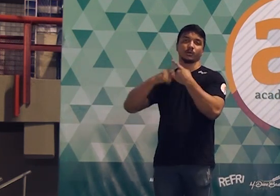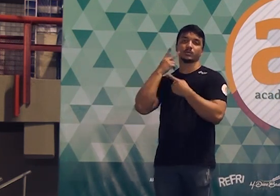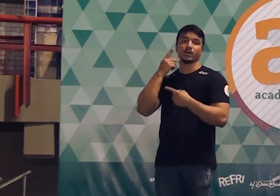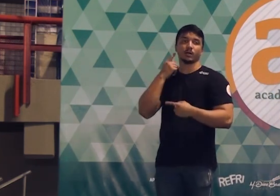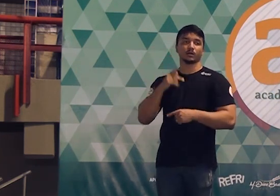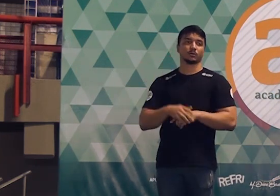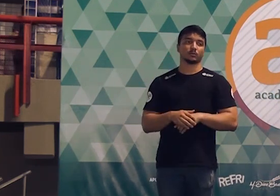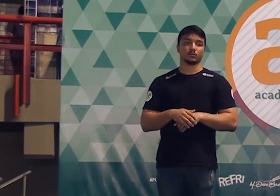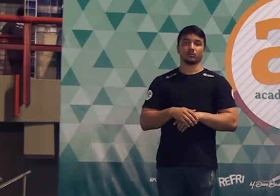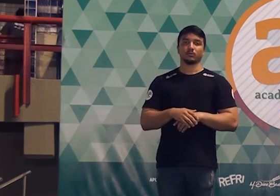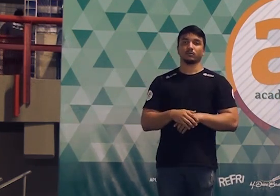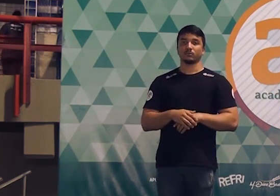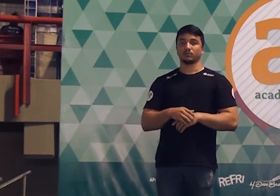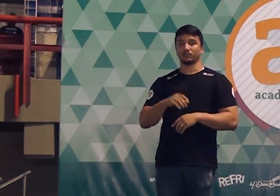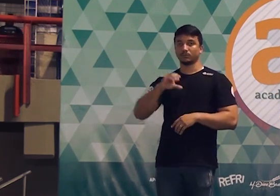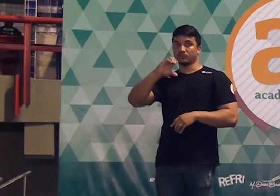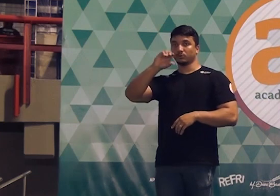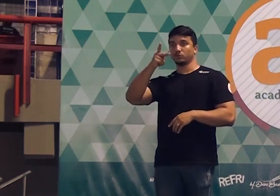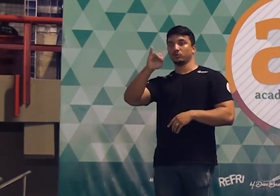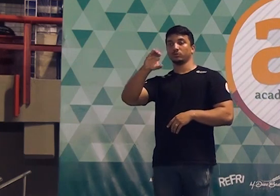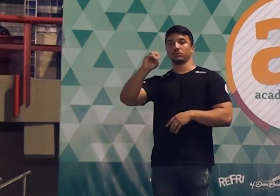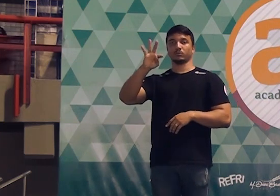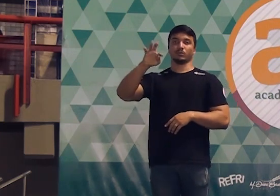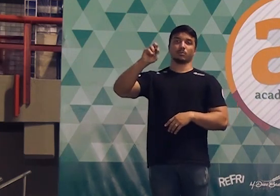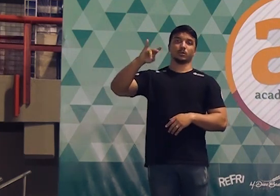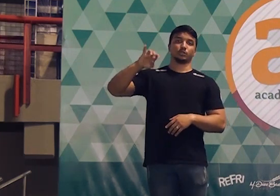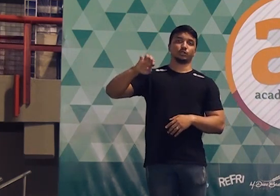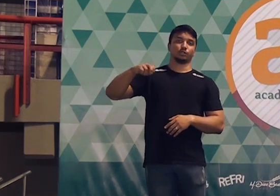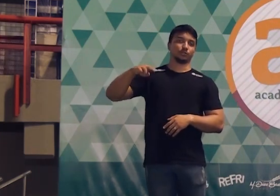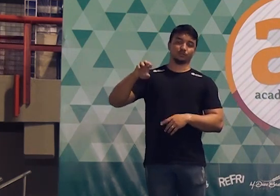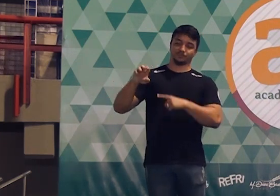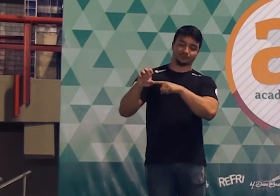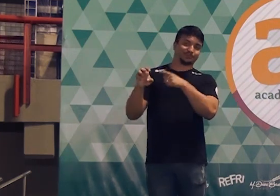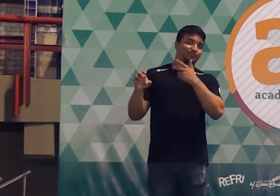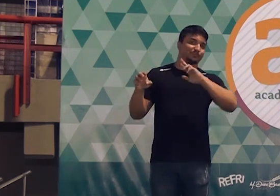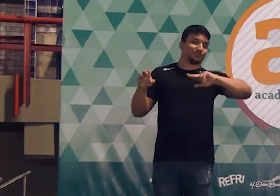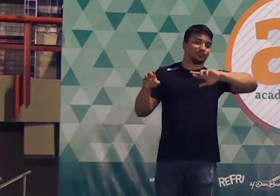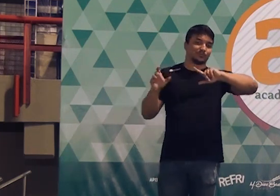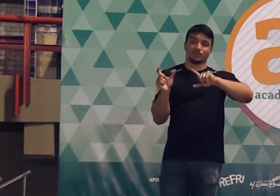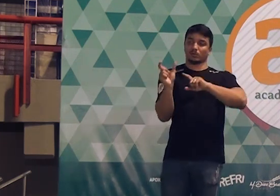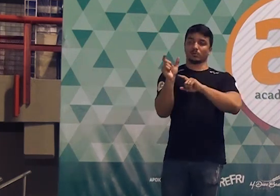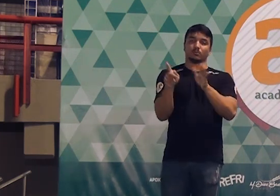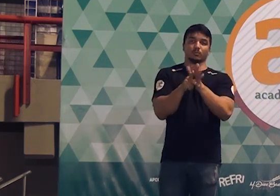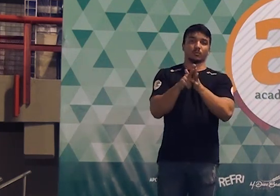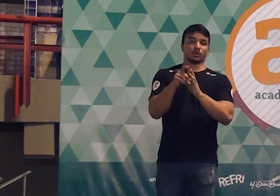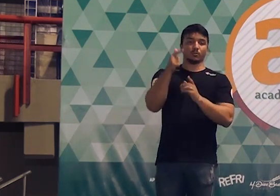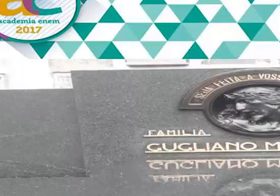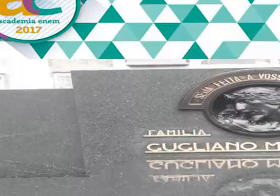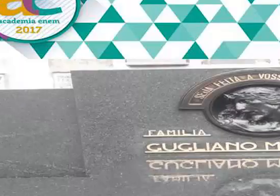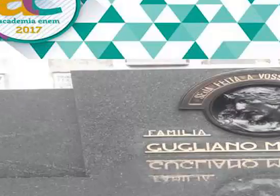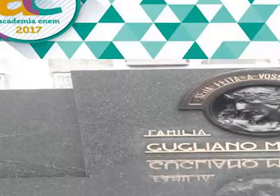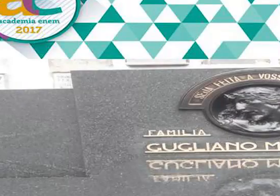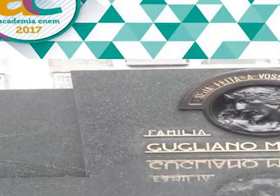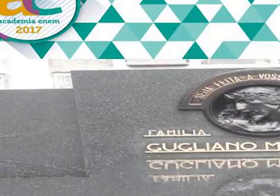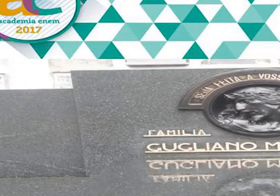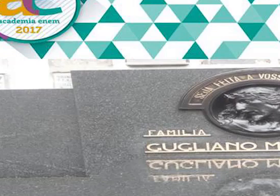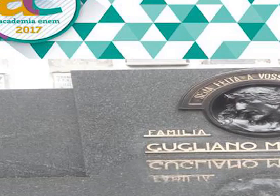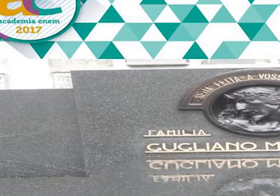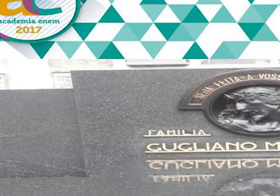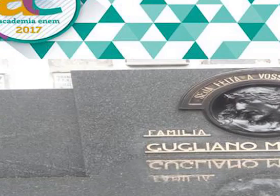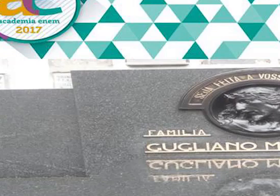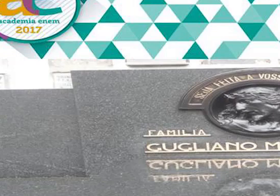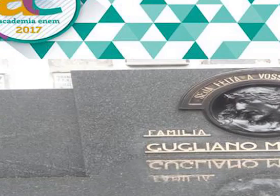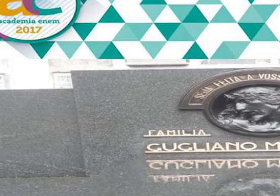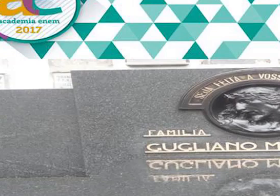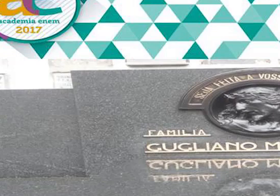tem um nome, Chico Tempestini. Não tem isso aqui, né? Olha aí, ó. Família Giuliano Montori,